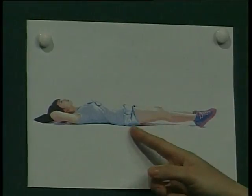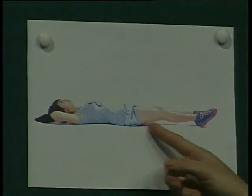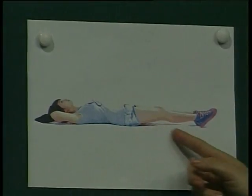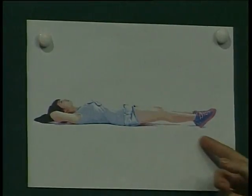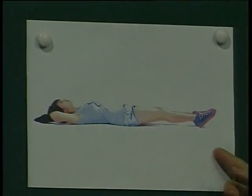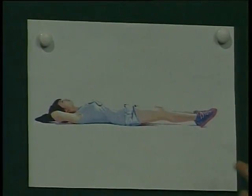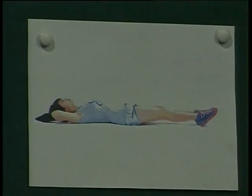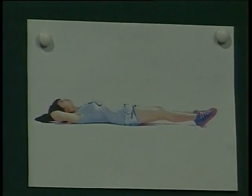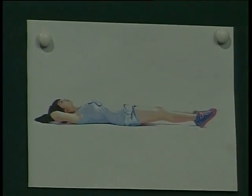Người này đang làm gì à các em